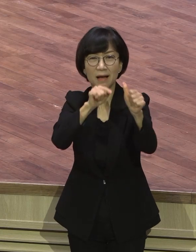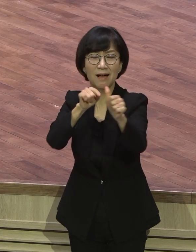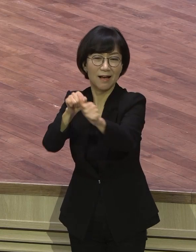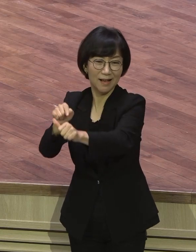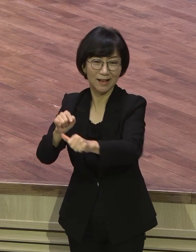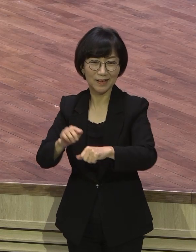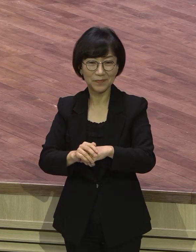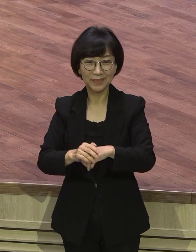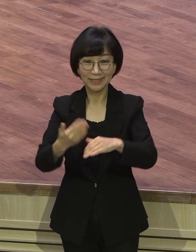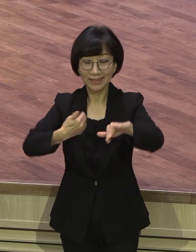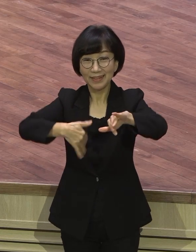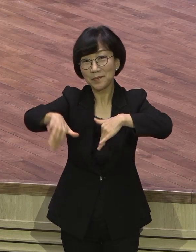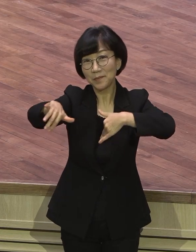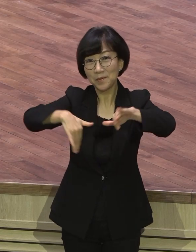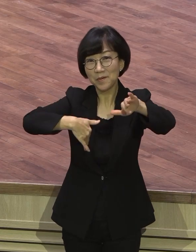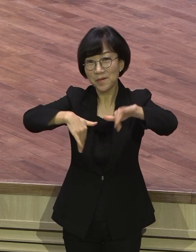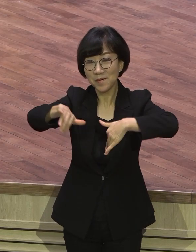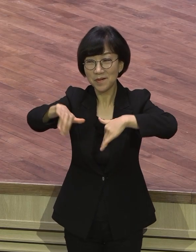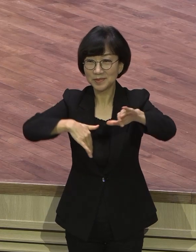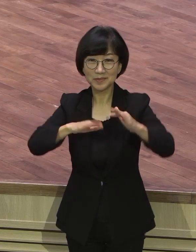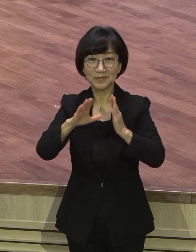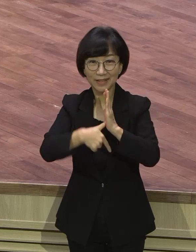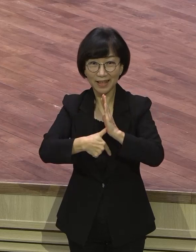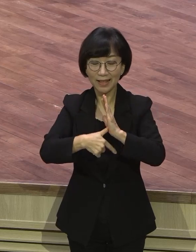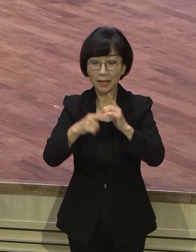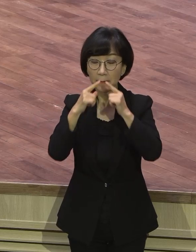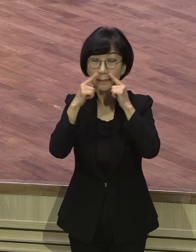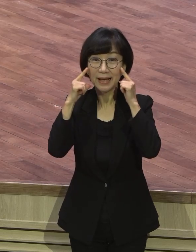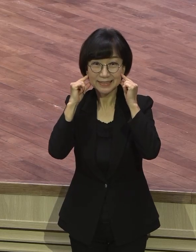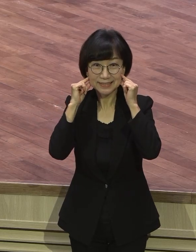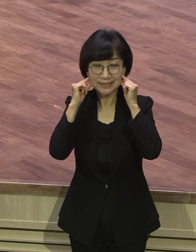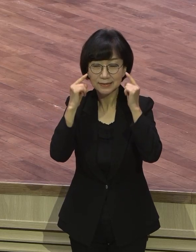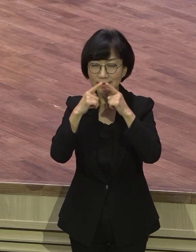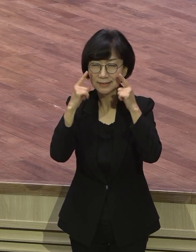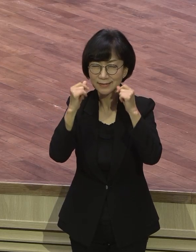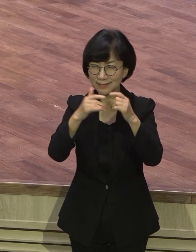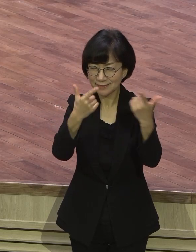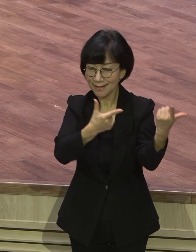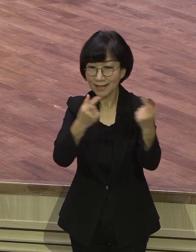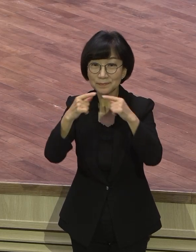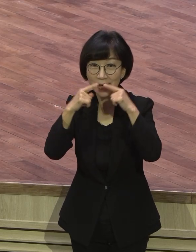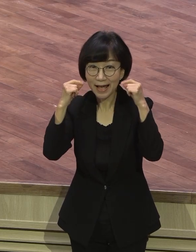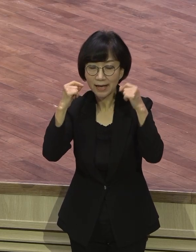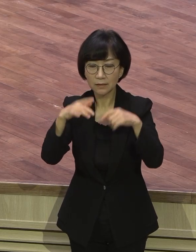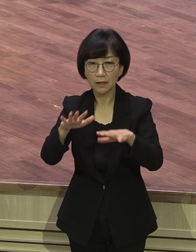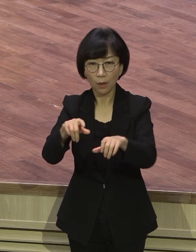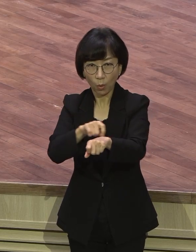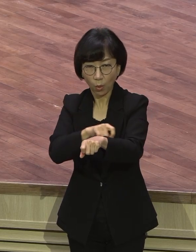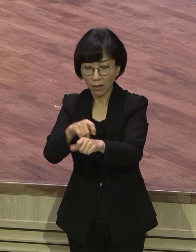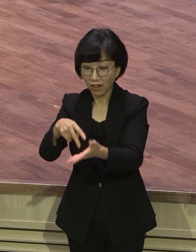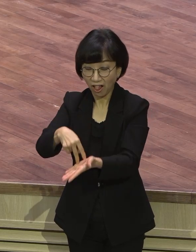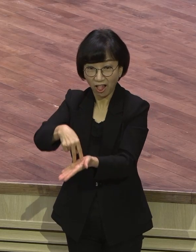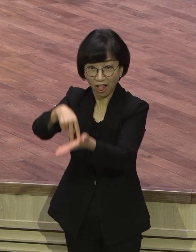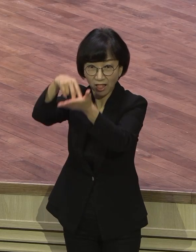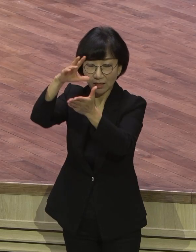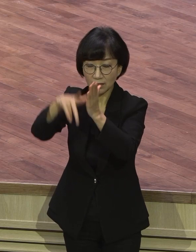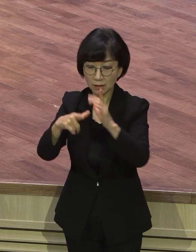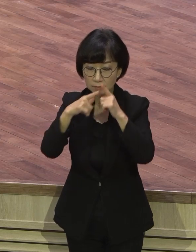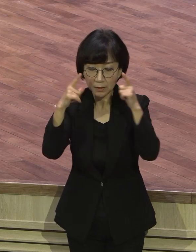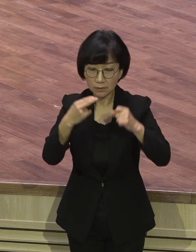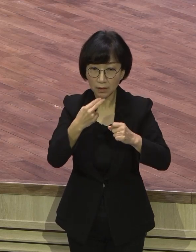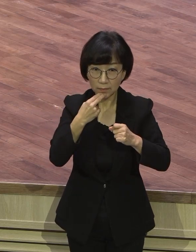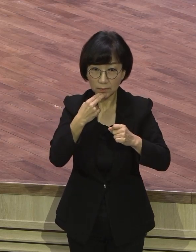요즘 길거리 다니면서 보면 마스크를 다 썼죠. 특별히 엘리베이터를 탔는데 마스크를 안